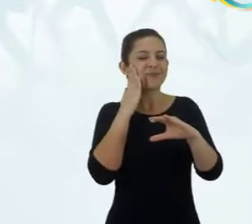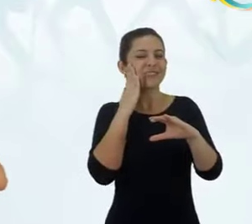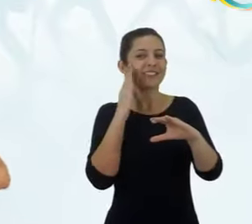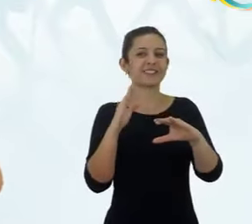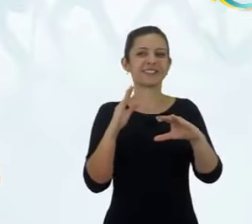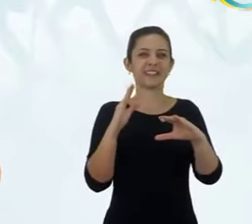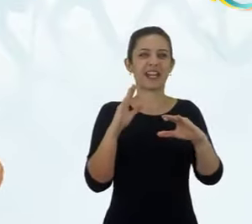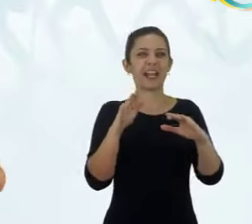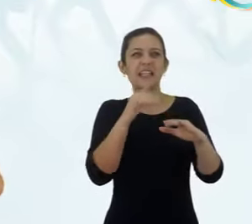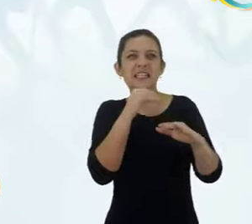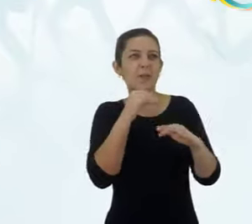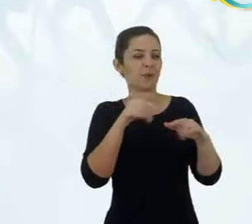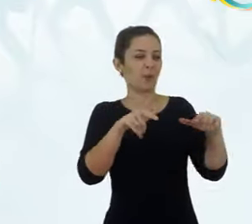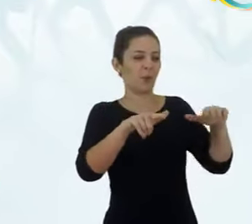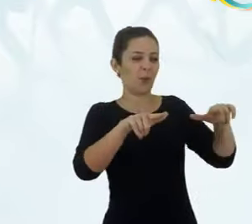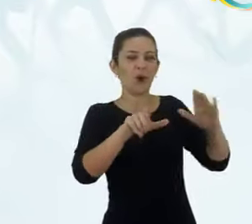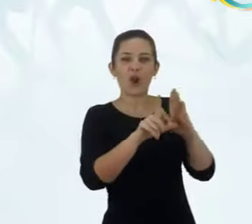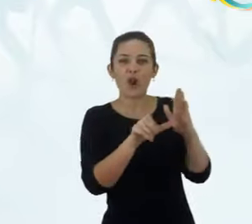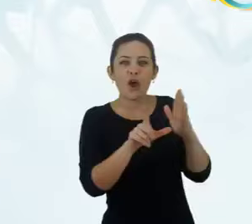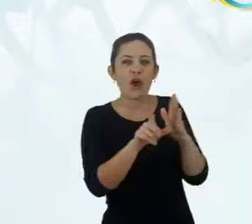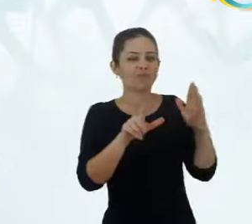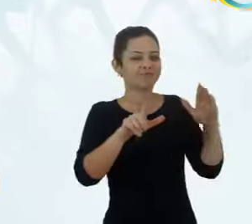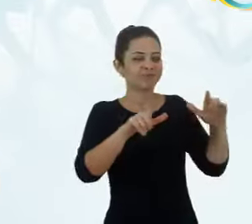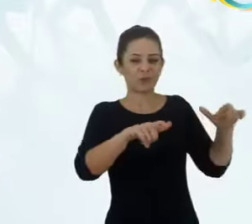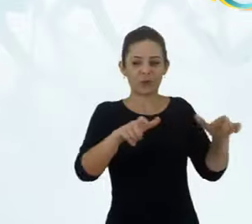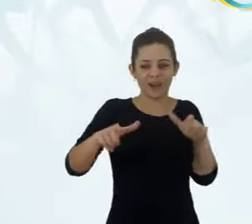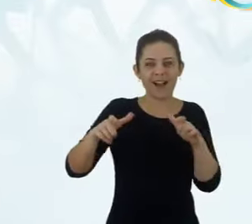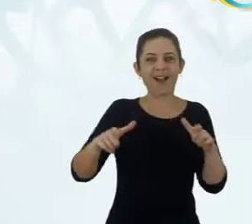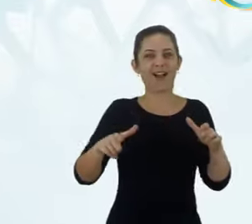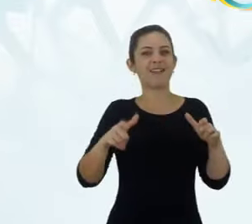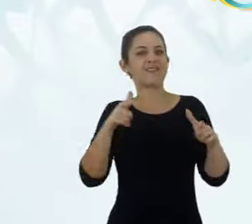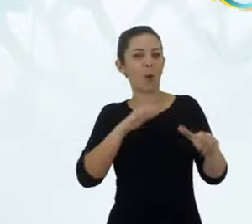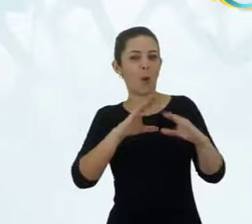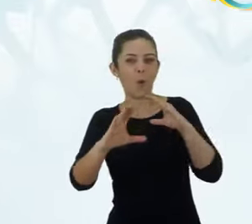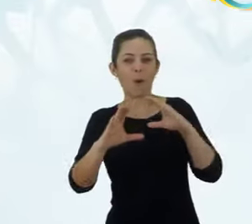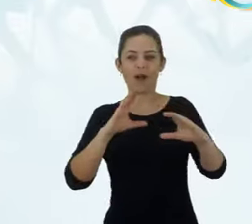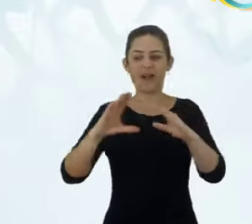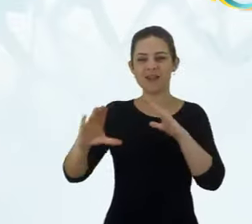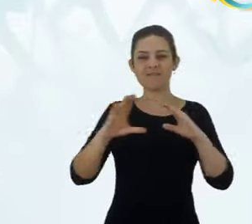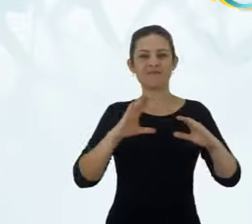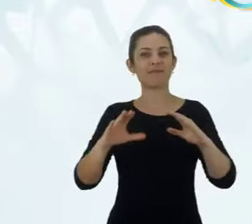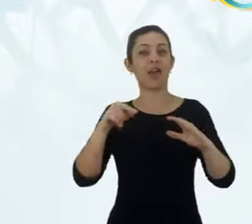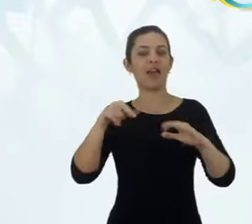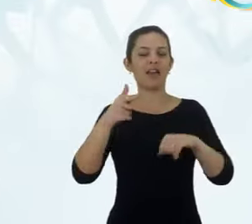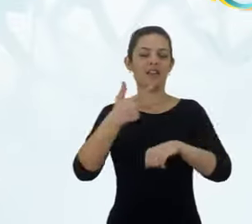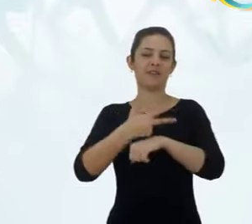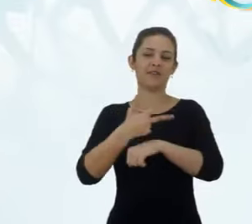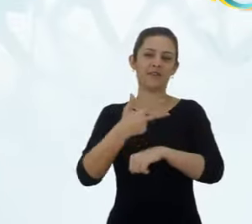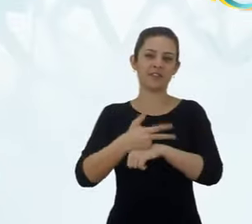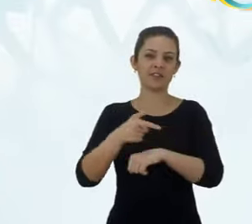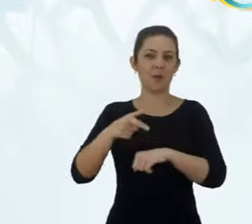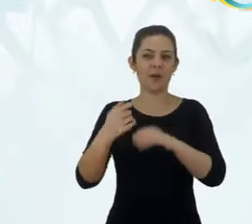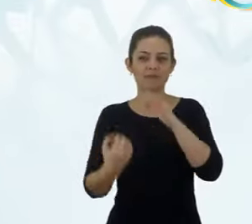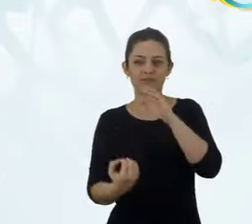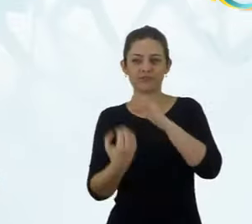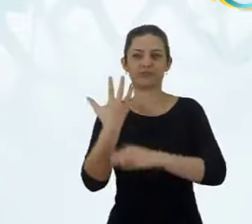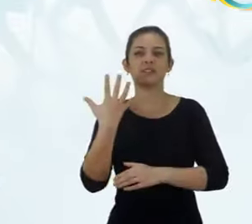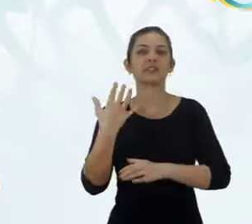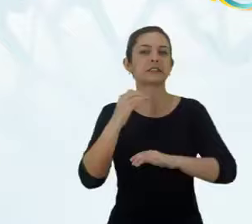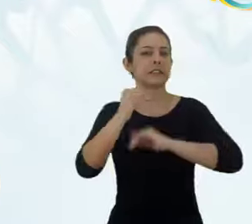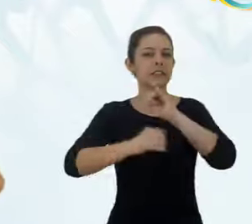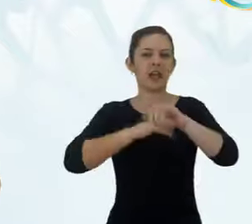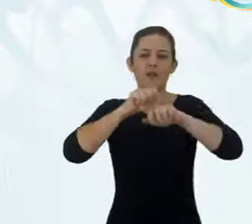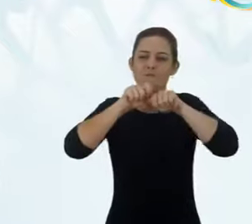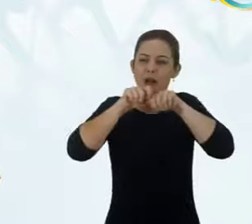comunicar comigo, eu entro dentro de qualquer estabelecimento e a pessoa sabe se comunicar comigo. Então esse vídeo, quando ele